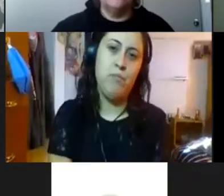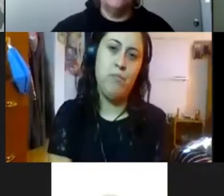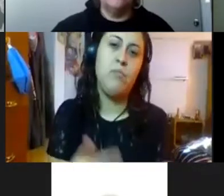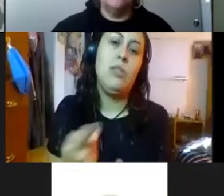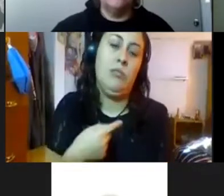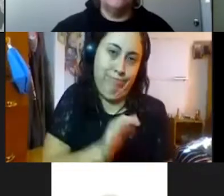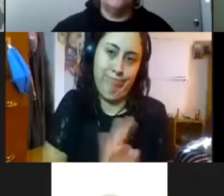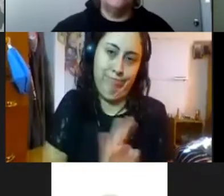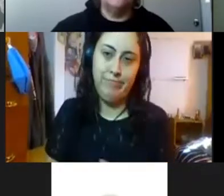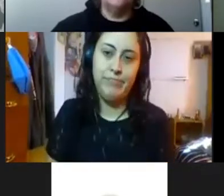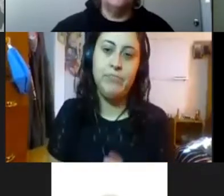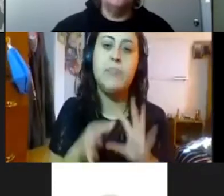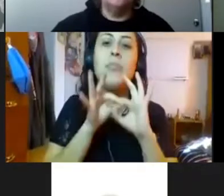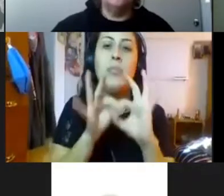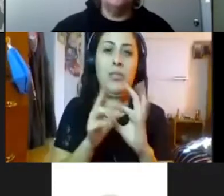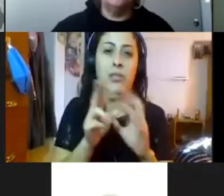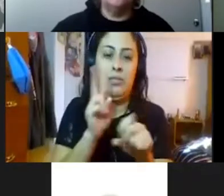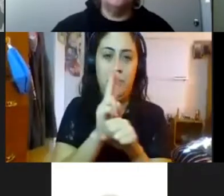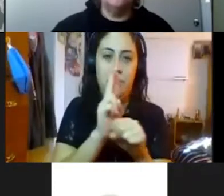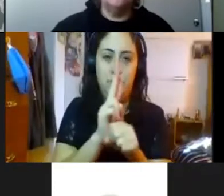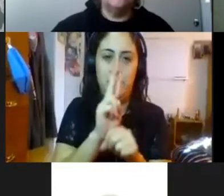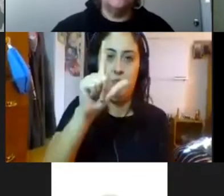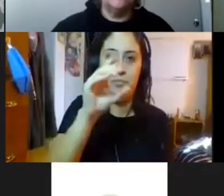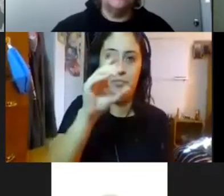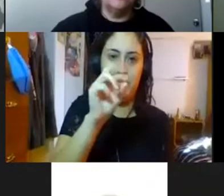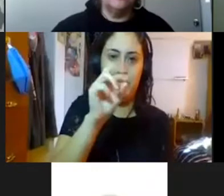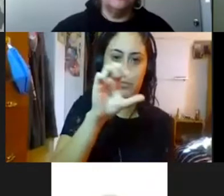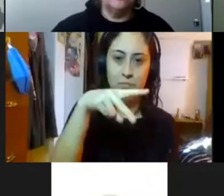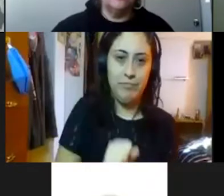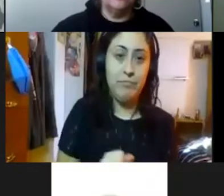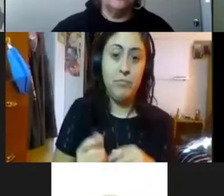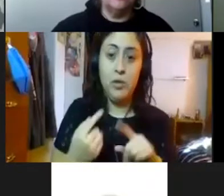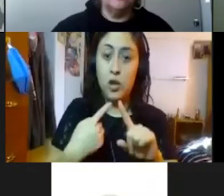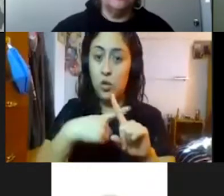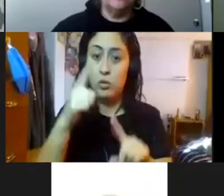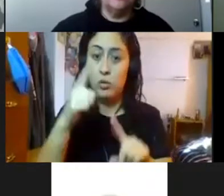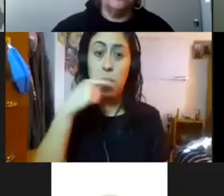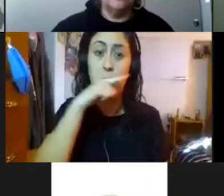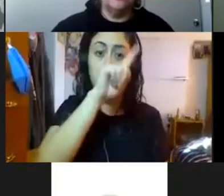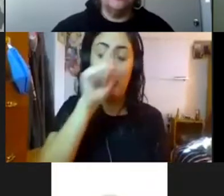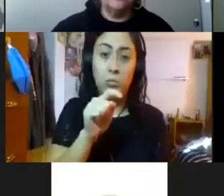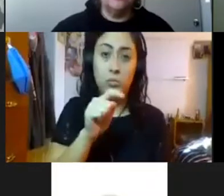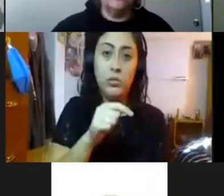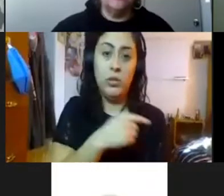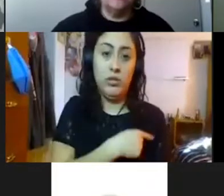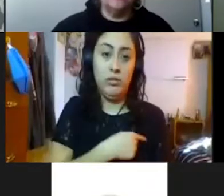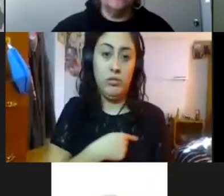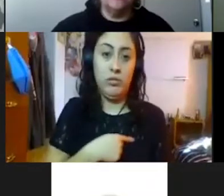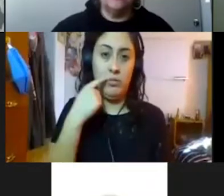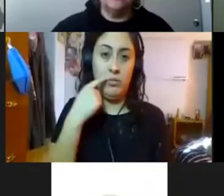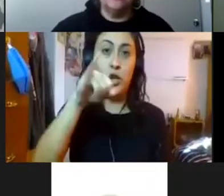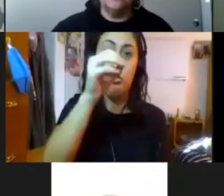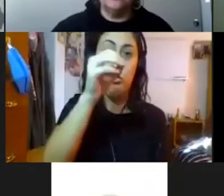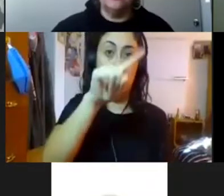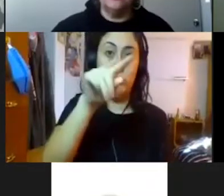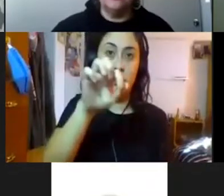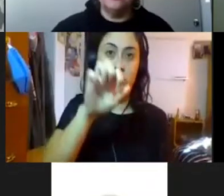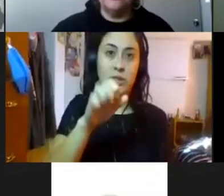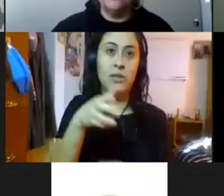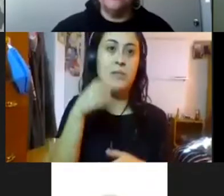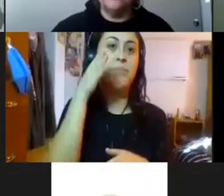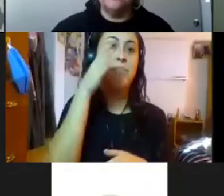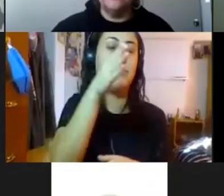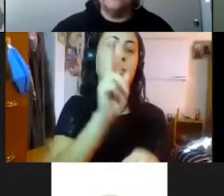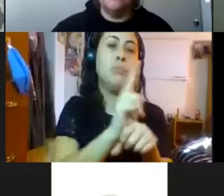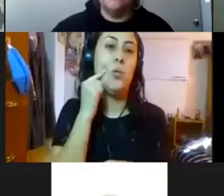Gracias, Lore. Tenemos otra pregunta de José para el profe Juan Luis.